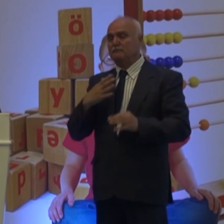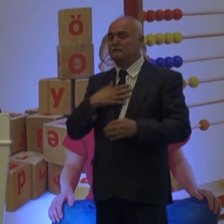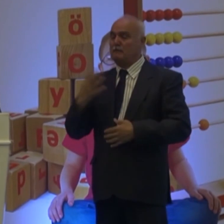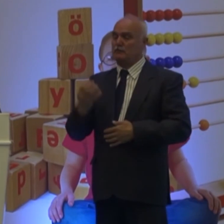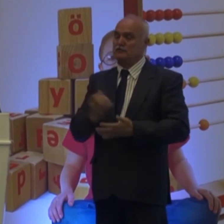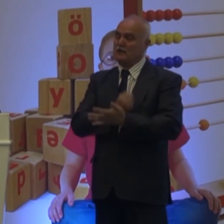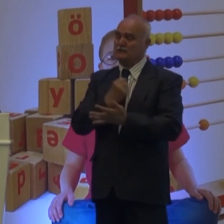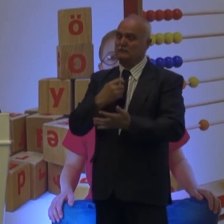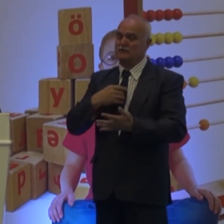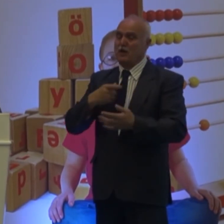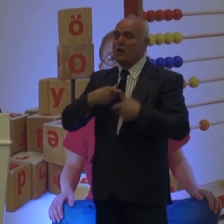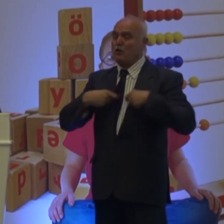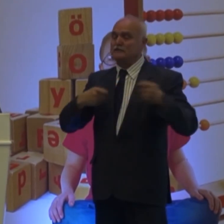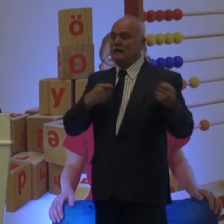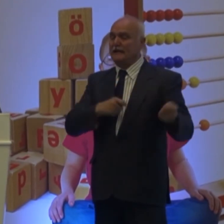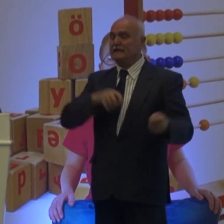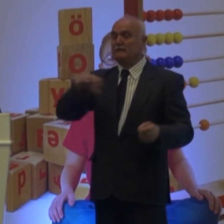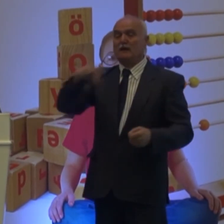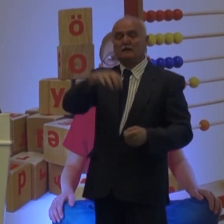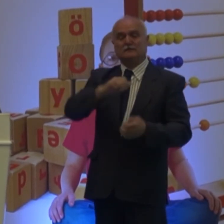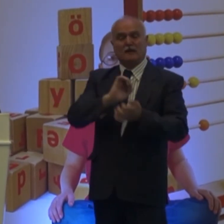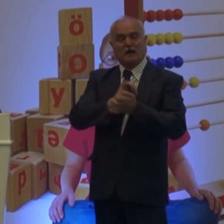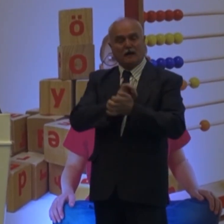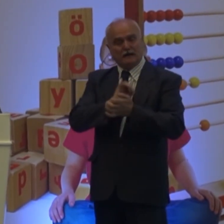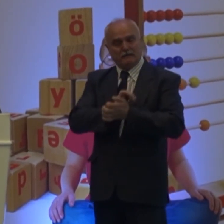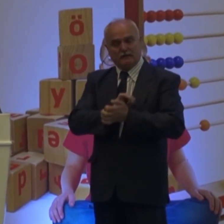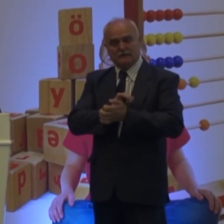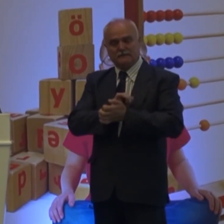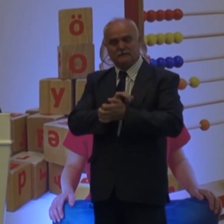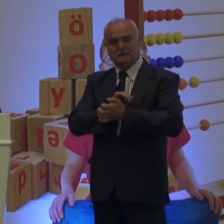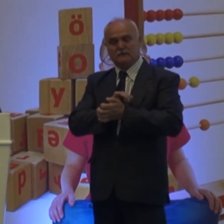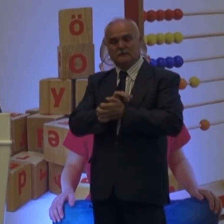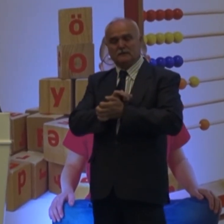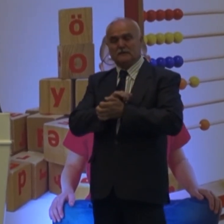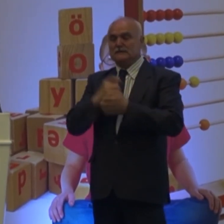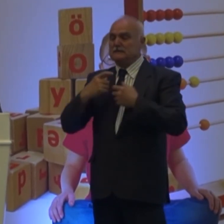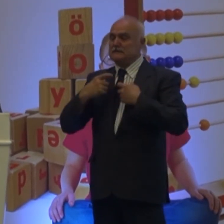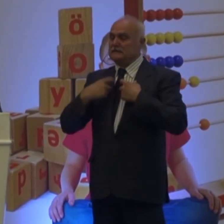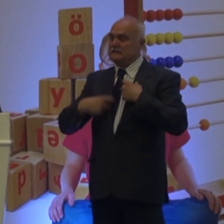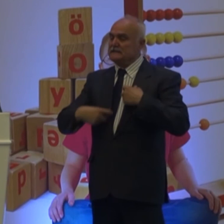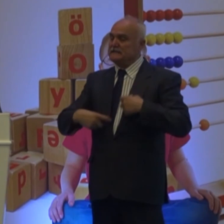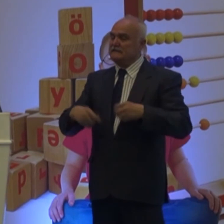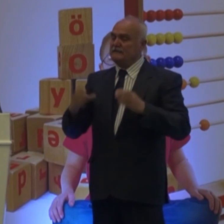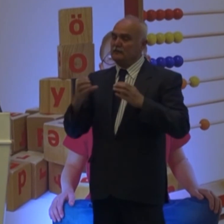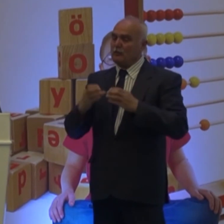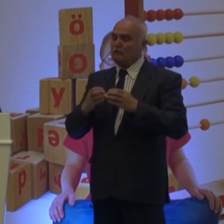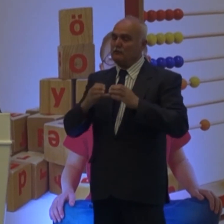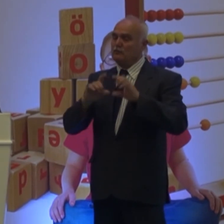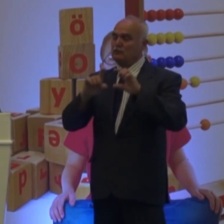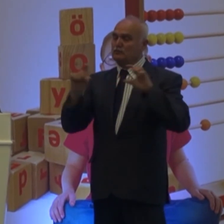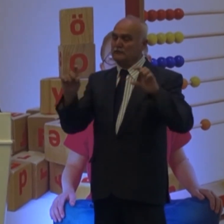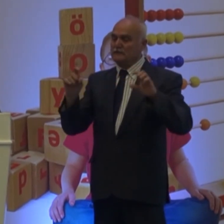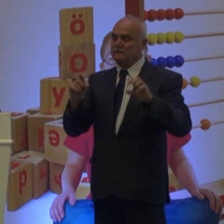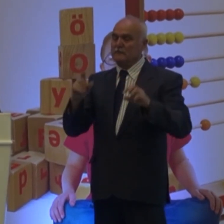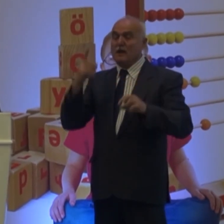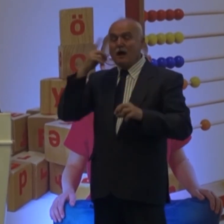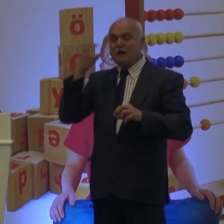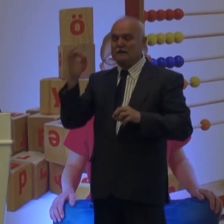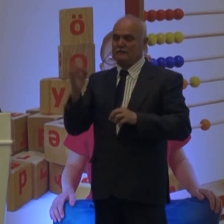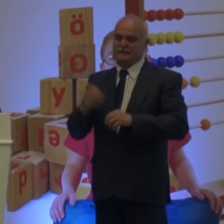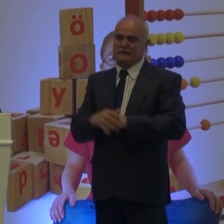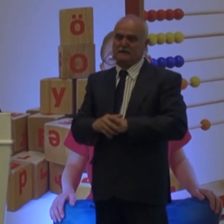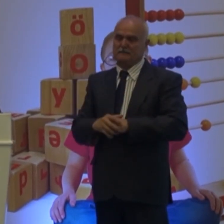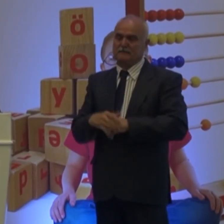özel eğitim alanındaki velilerimizin, sivil toplum kuruluşlarımızın,